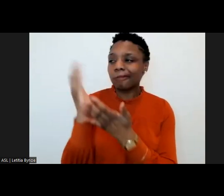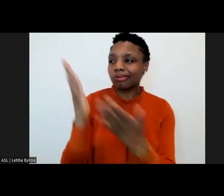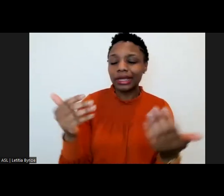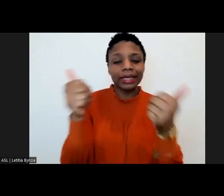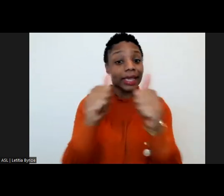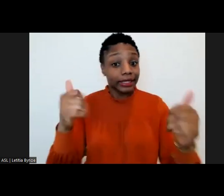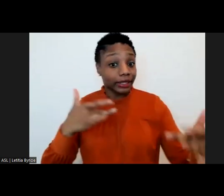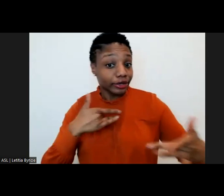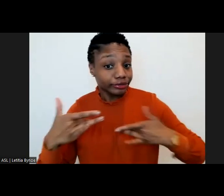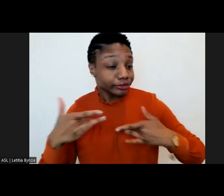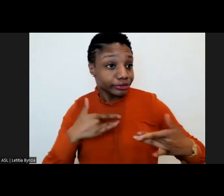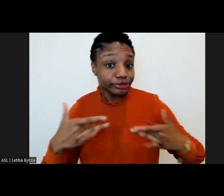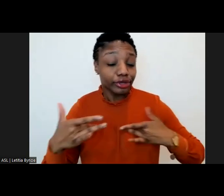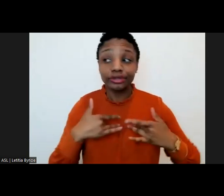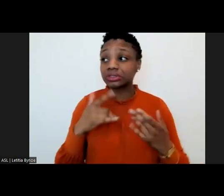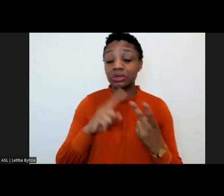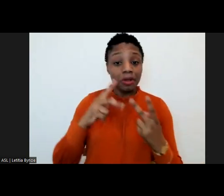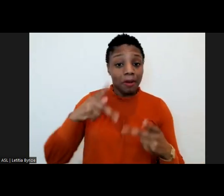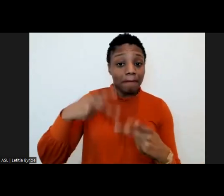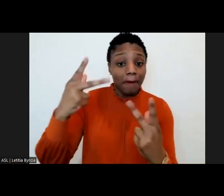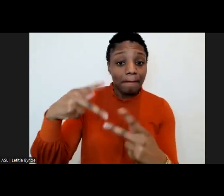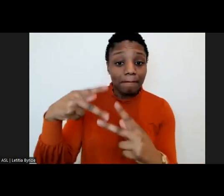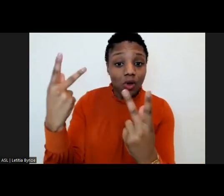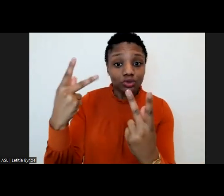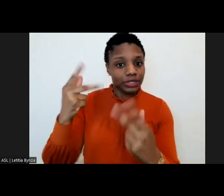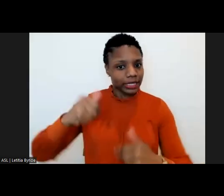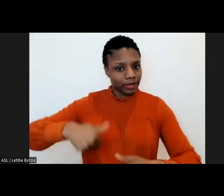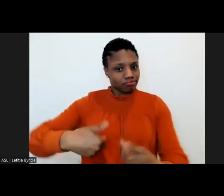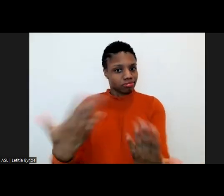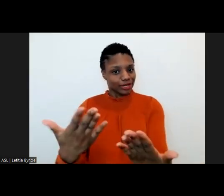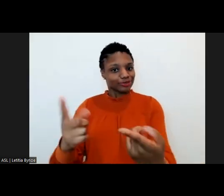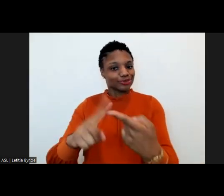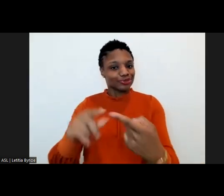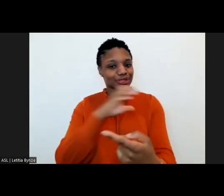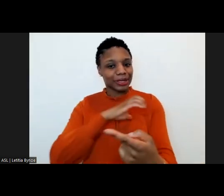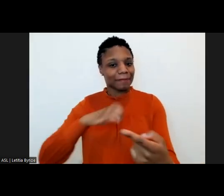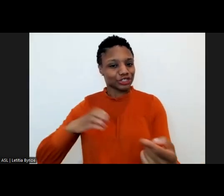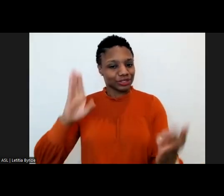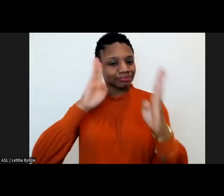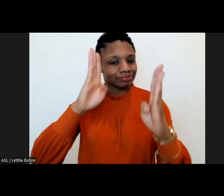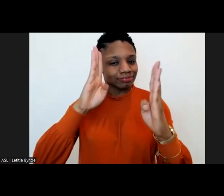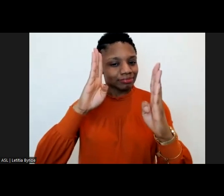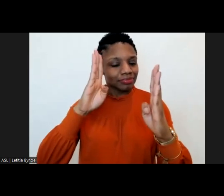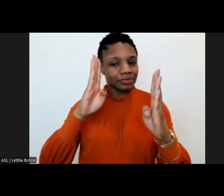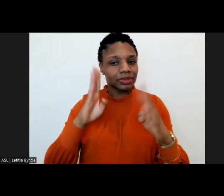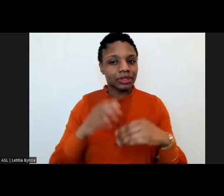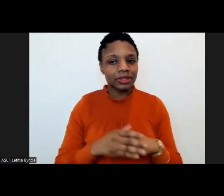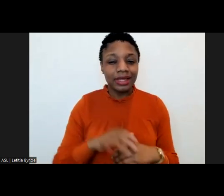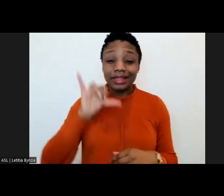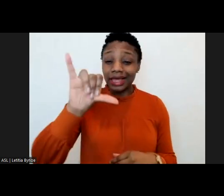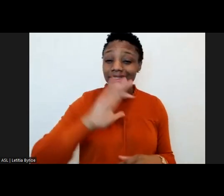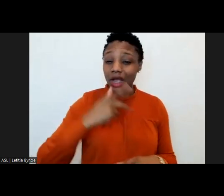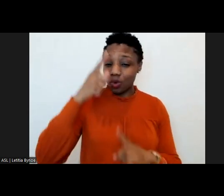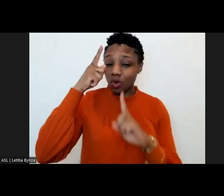comisión es público las visas reuniones son públicas Así que si ustedes quieren eh acercarse a